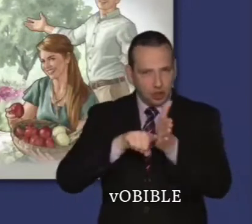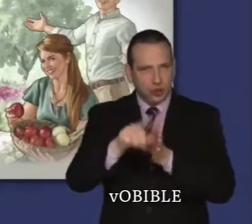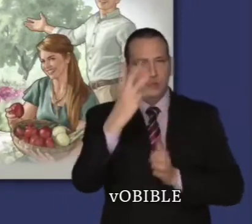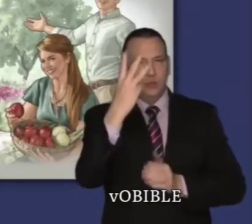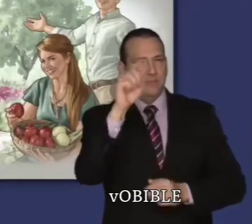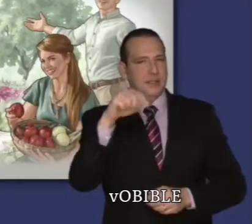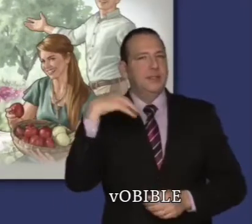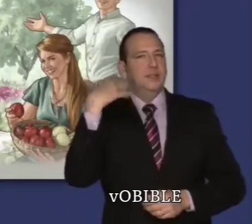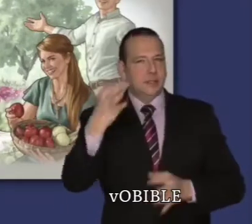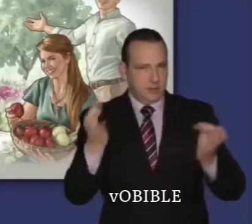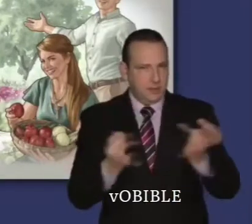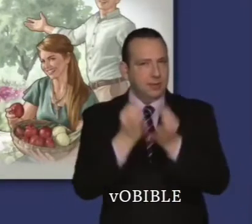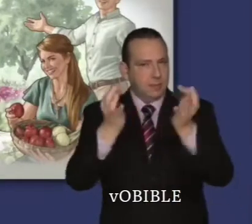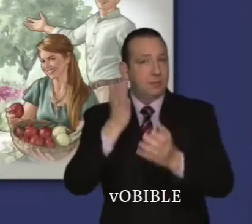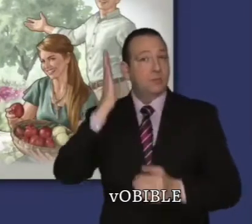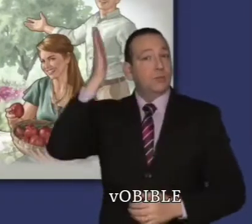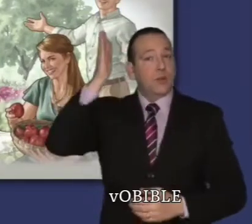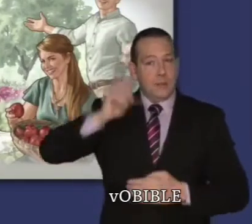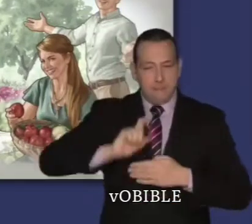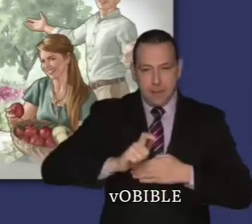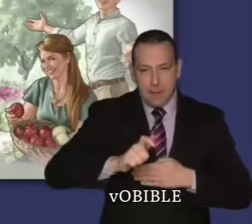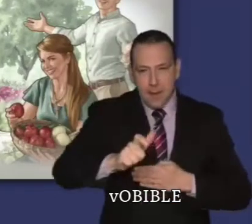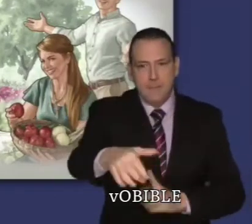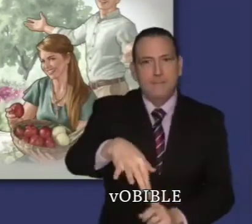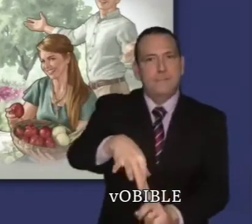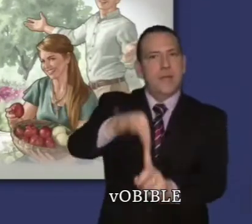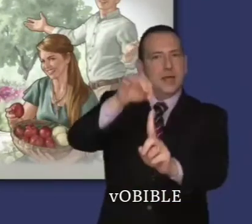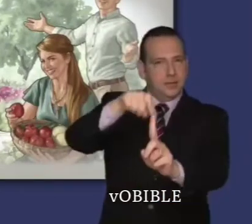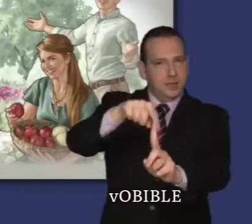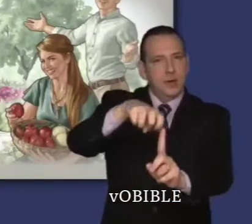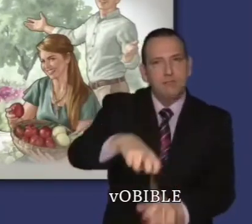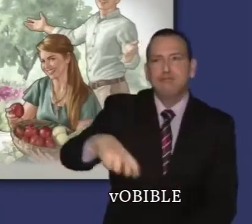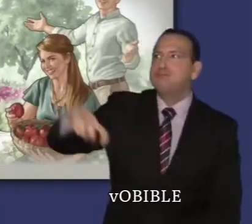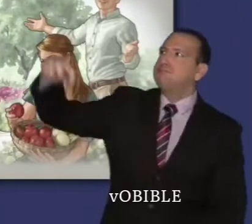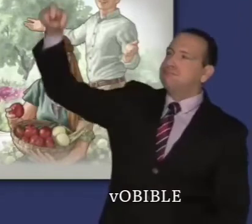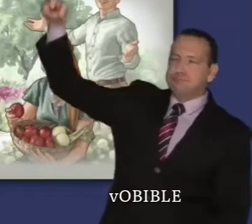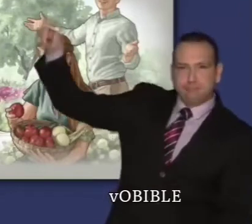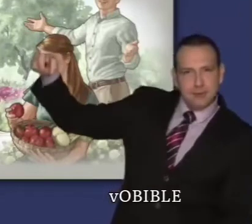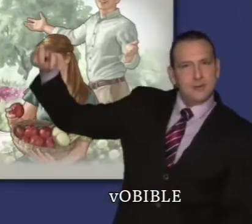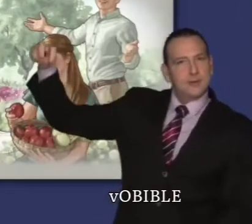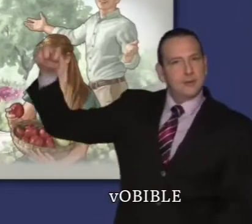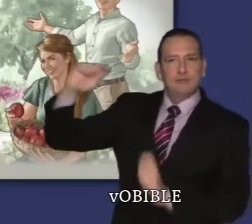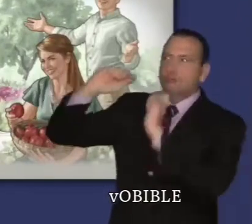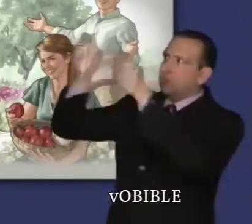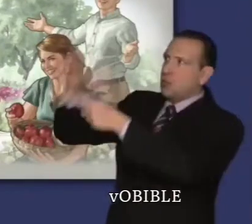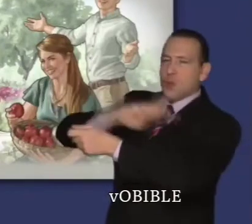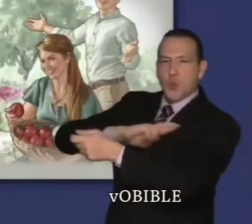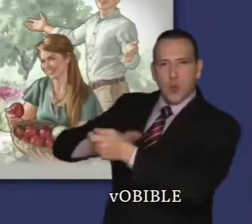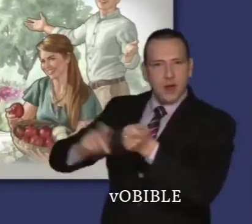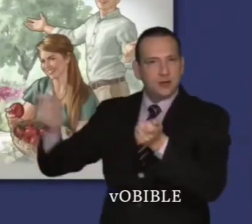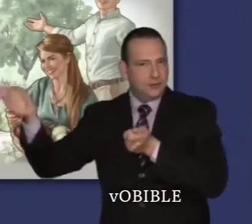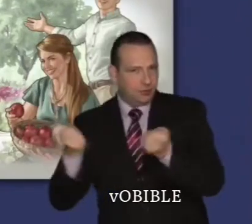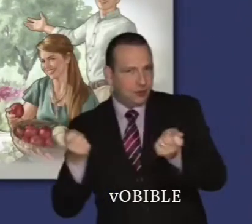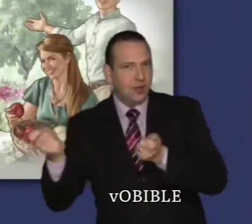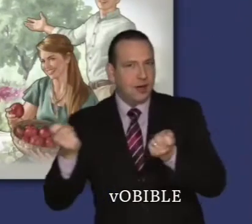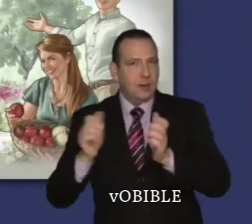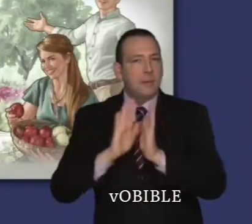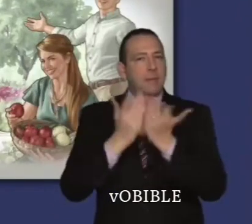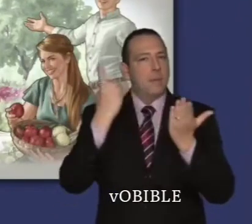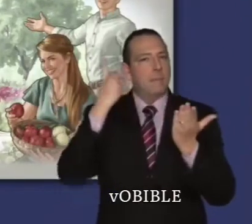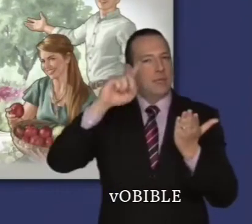royaume. La venue de cette descendance et ce qu'elle accomplira a été prédit pour la première fois en Genèse